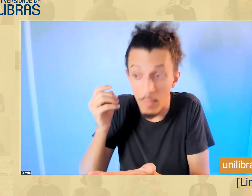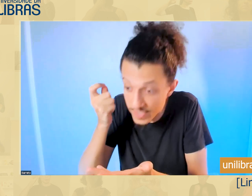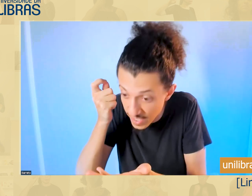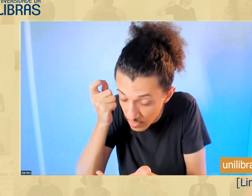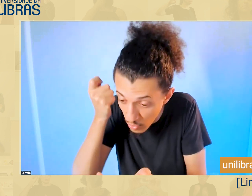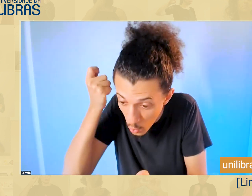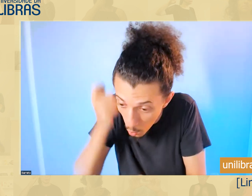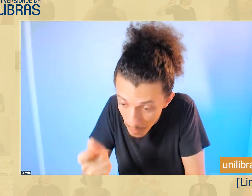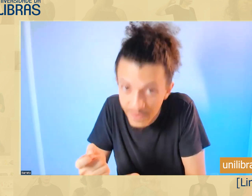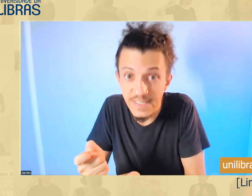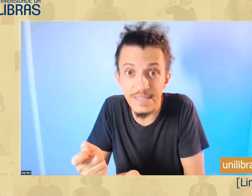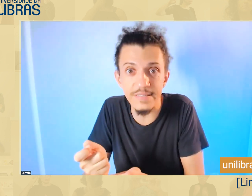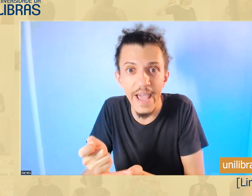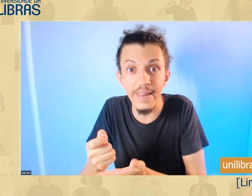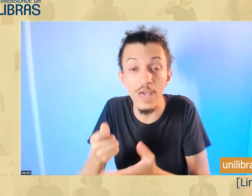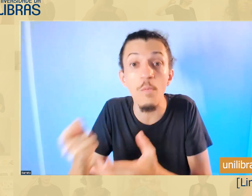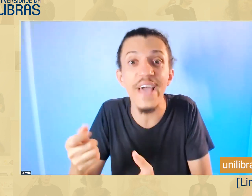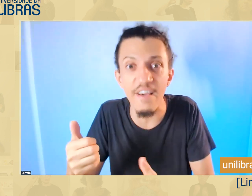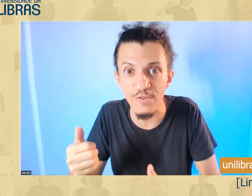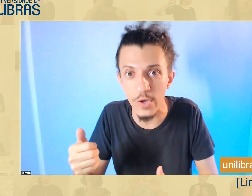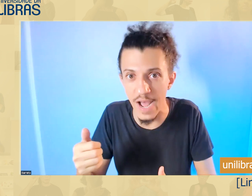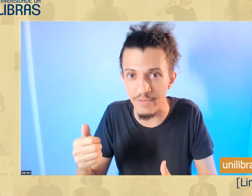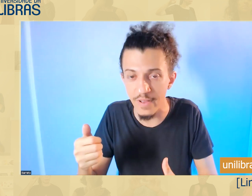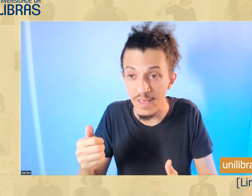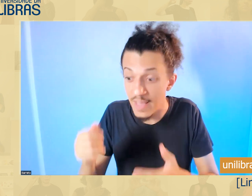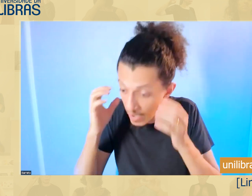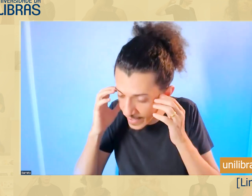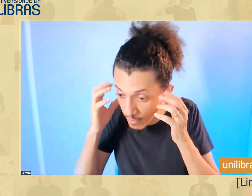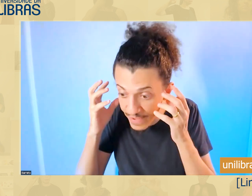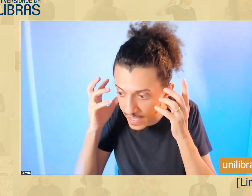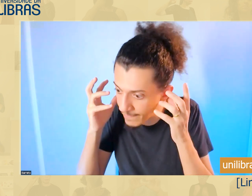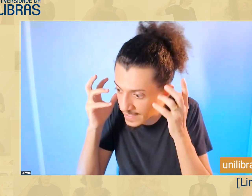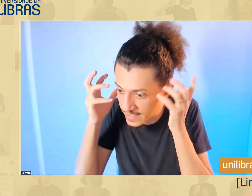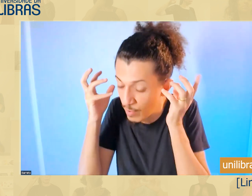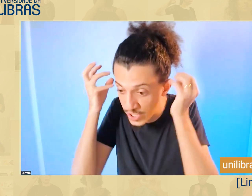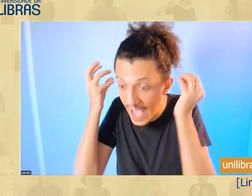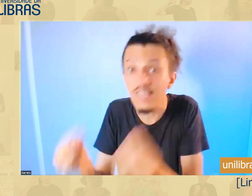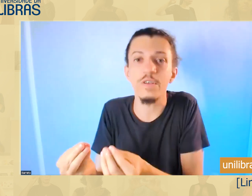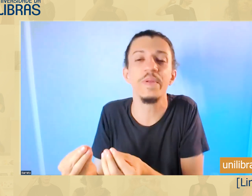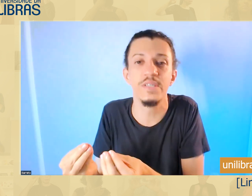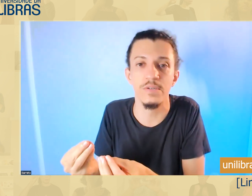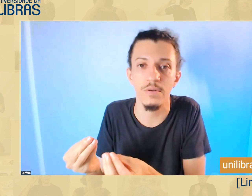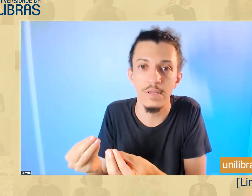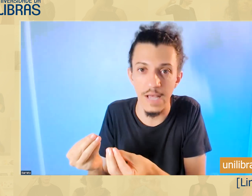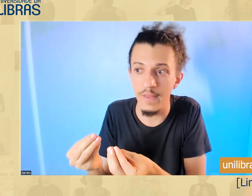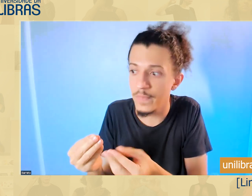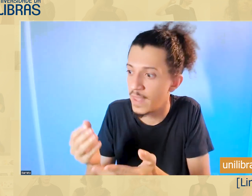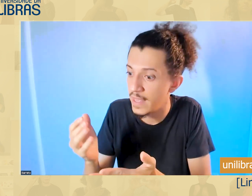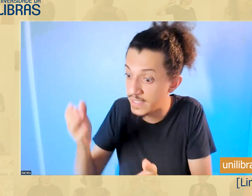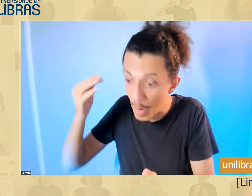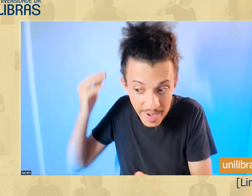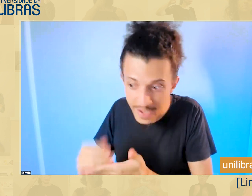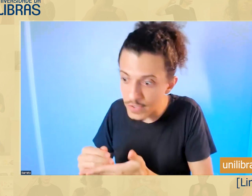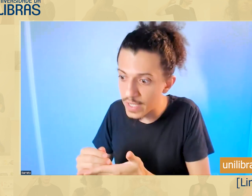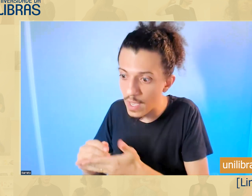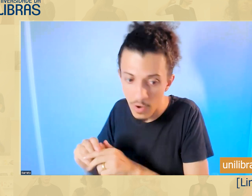exatamente mostrando como fazer essa técnica e como que ela funcionava. E na hora que eu vi aquilo, eu falei assim, poxa, é isso que eu preciso, sabe? E